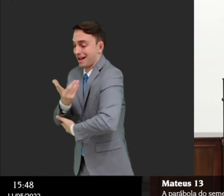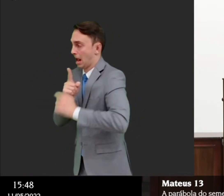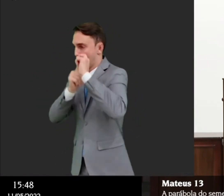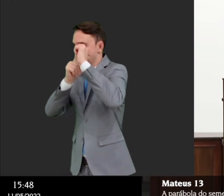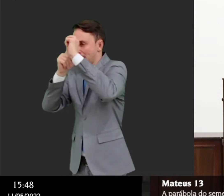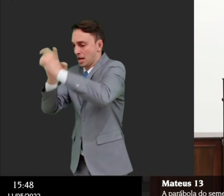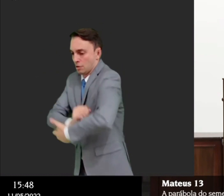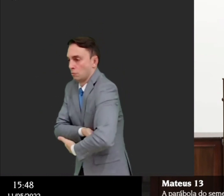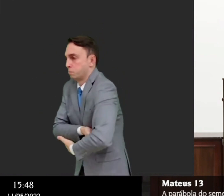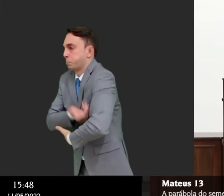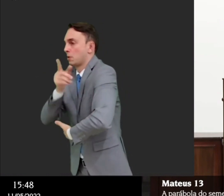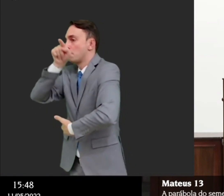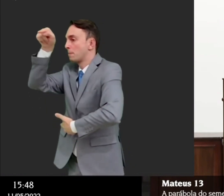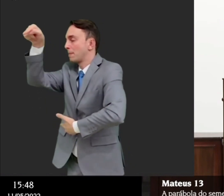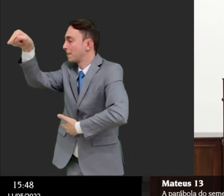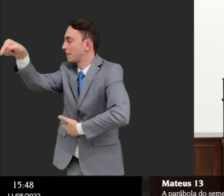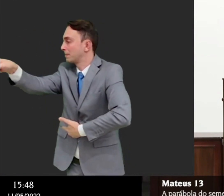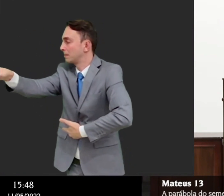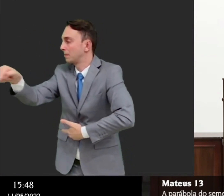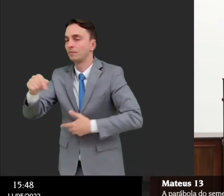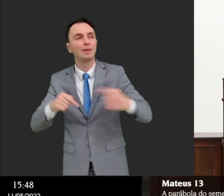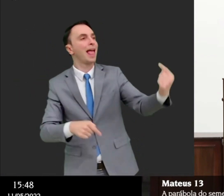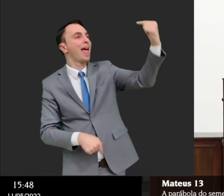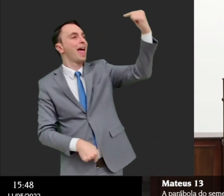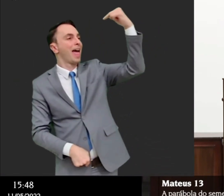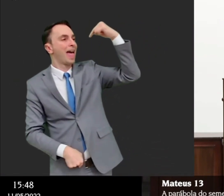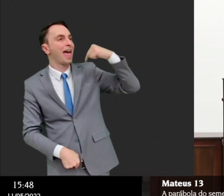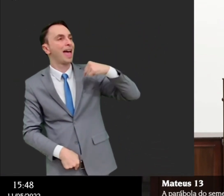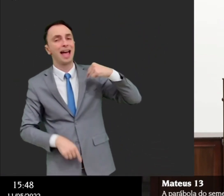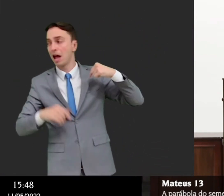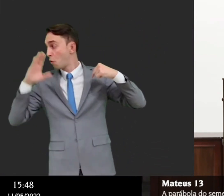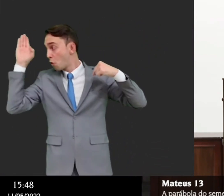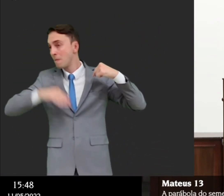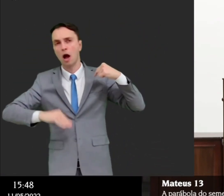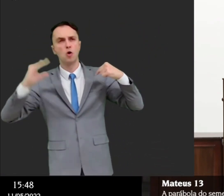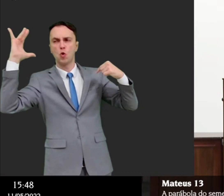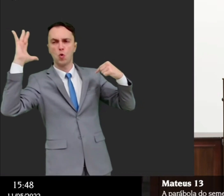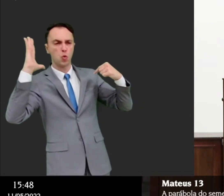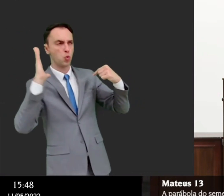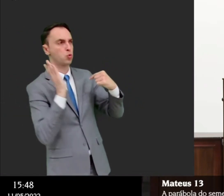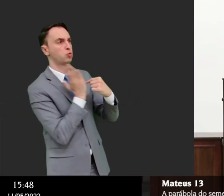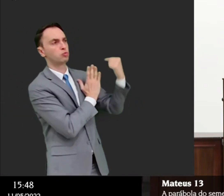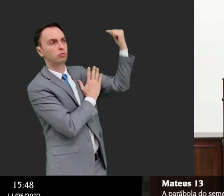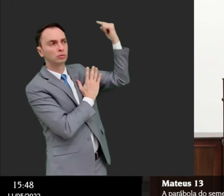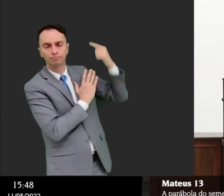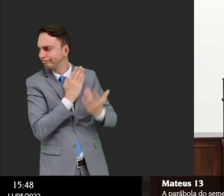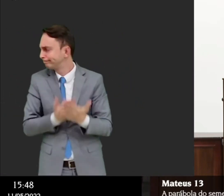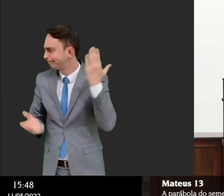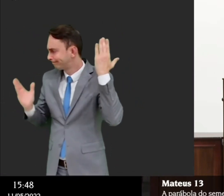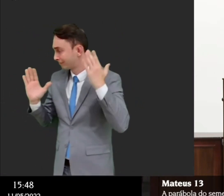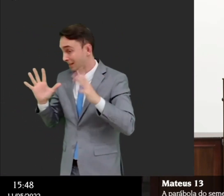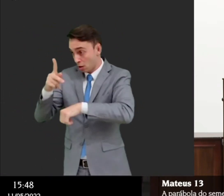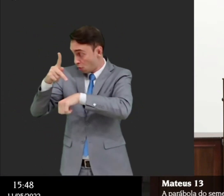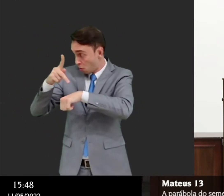o que foi semeado ao pé do caminho. Porém, aquele que foi semeado em pedregais é o